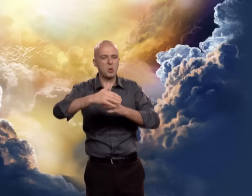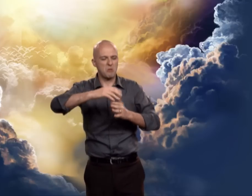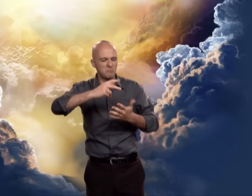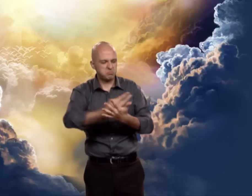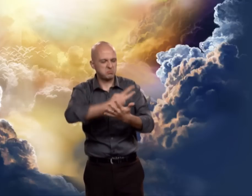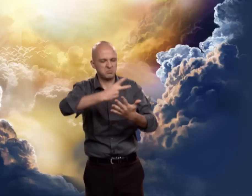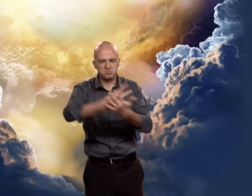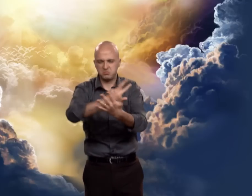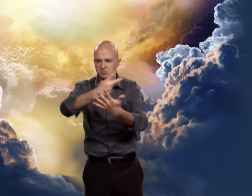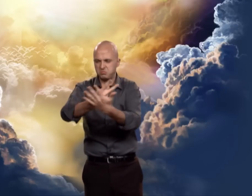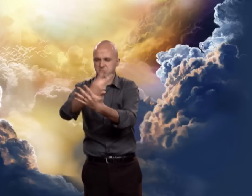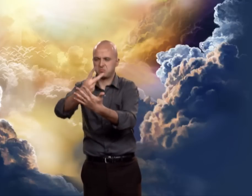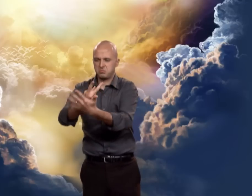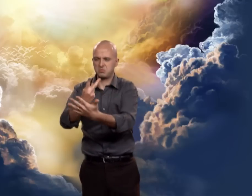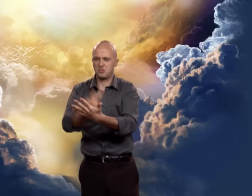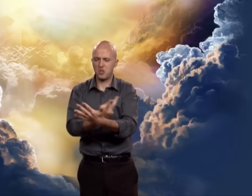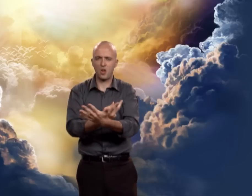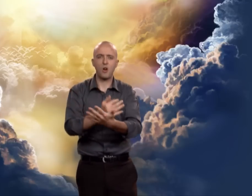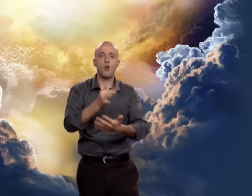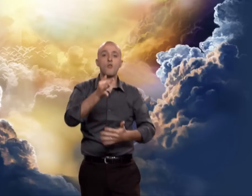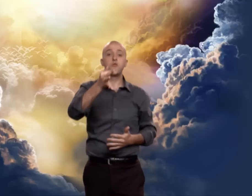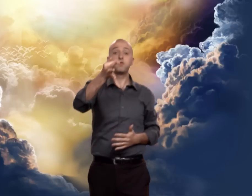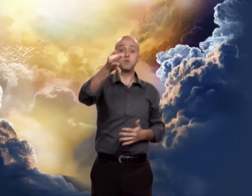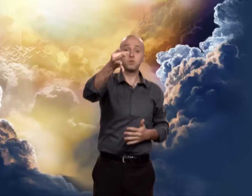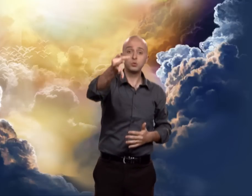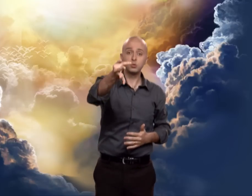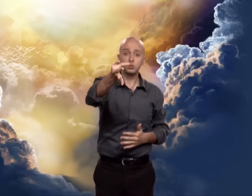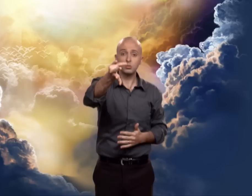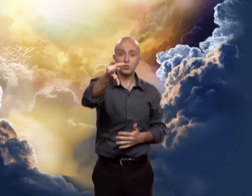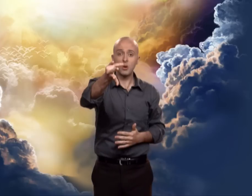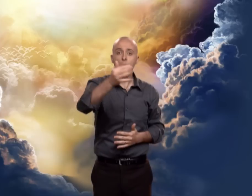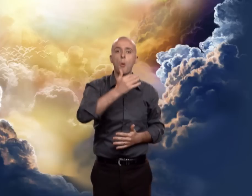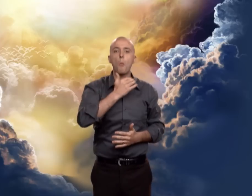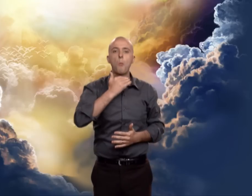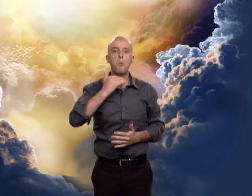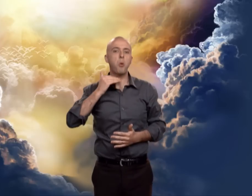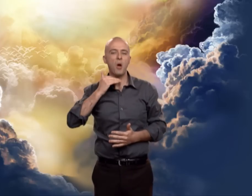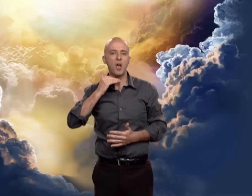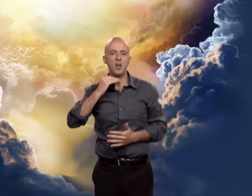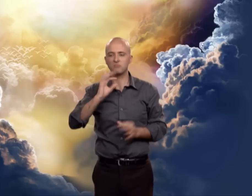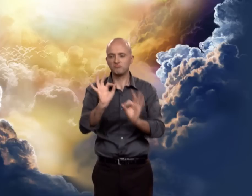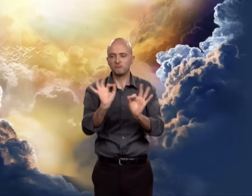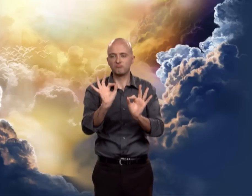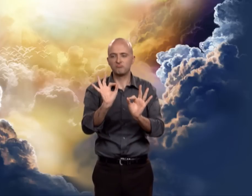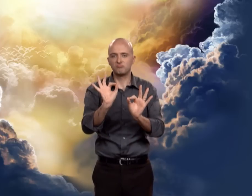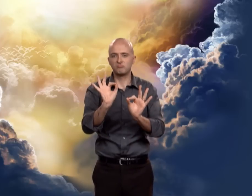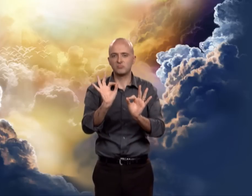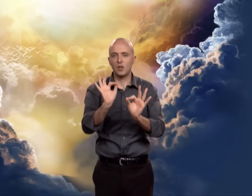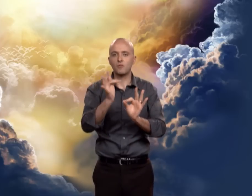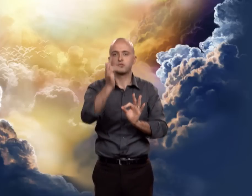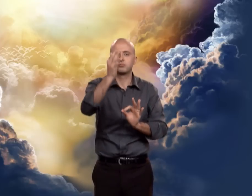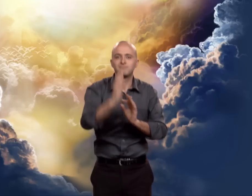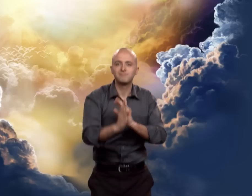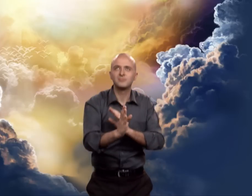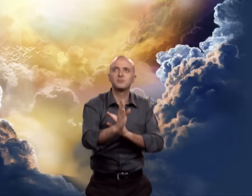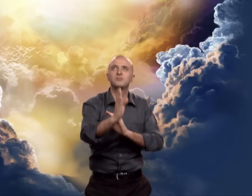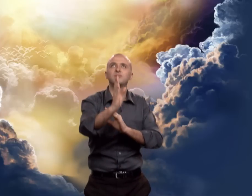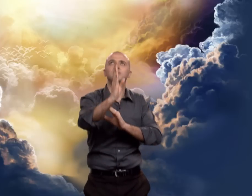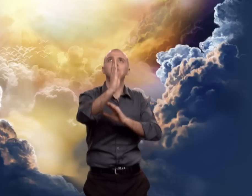rebelião, mas as manifestações da justiça que retribui serão correspondentes ao caráter de Deus, que é misericordioso